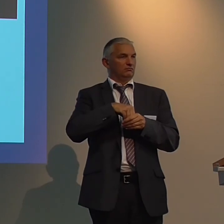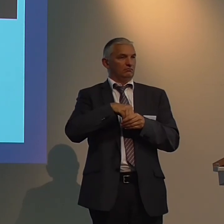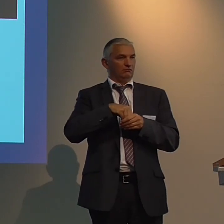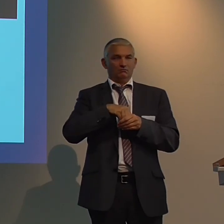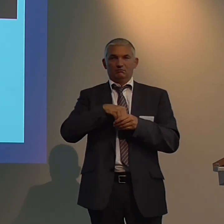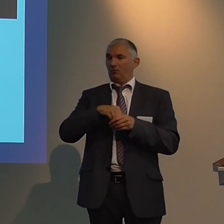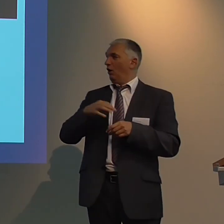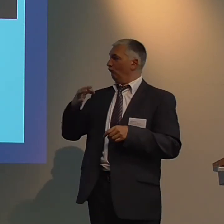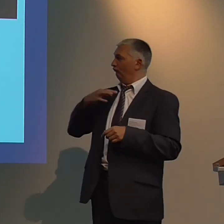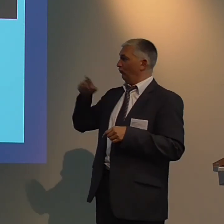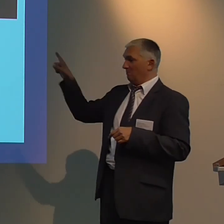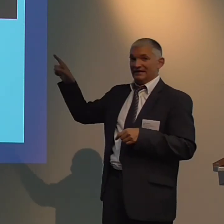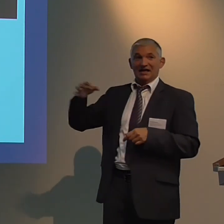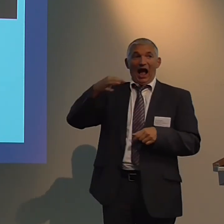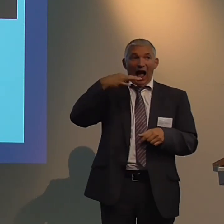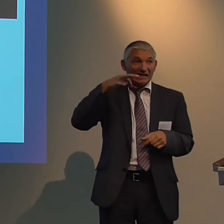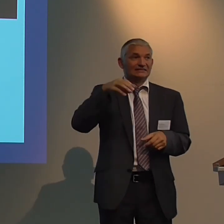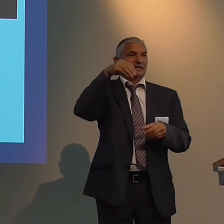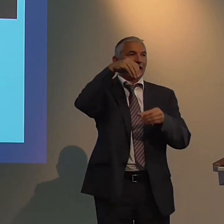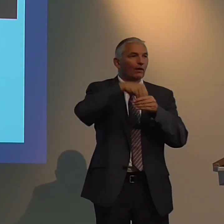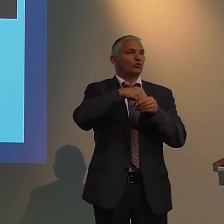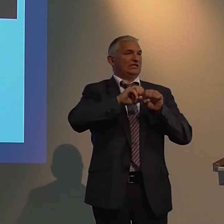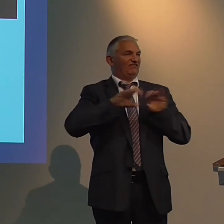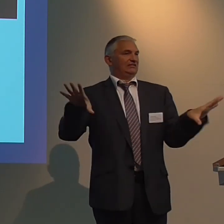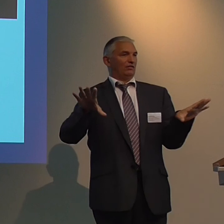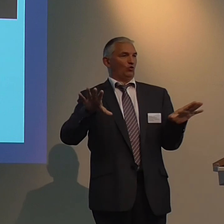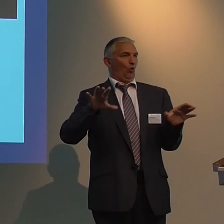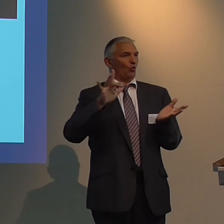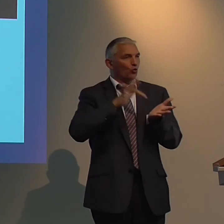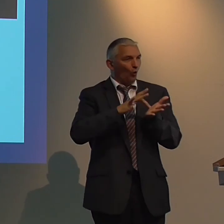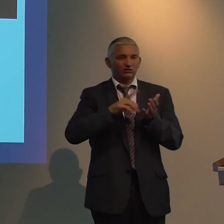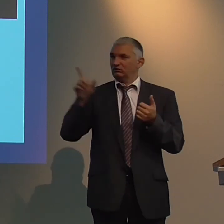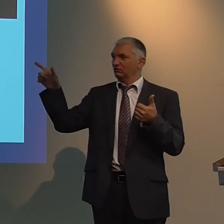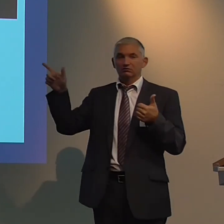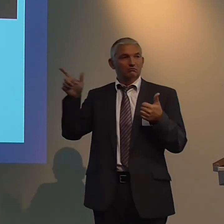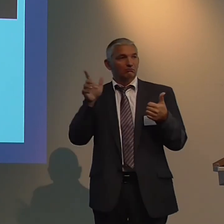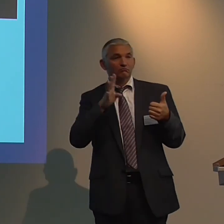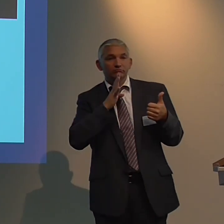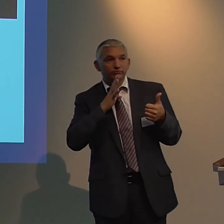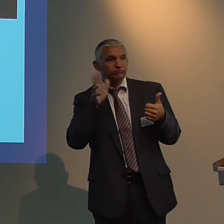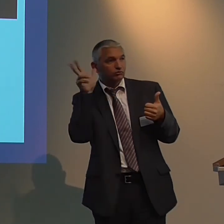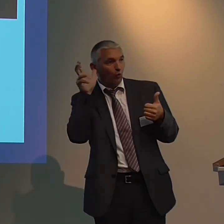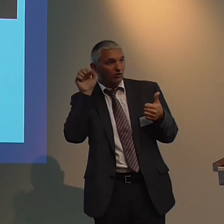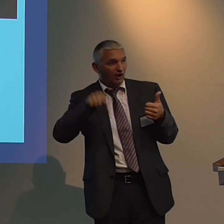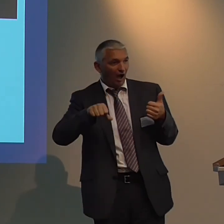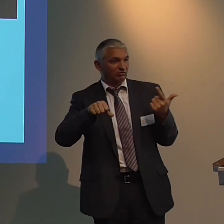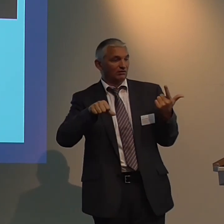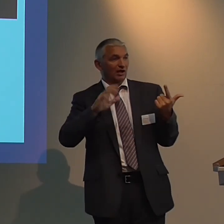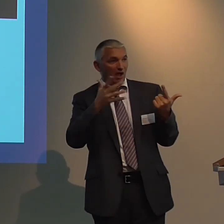nicht inklusiv ist. Und für mich ist das die einzige Sendung, die inklusiv ist. Weil es gibt